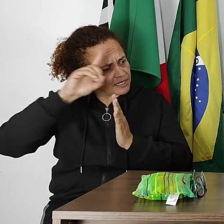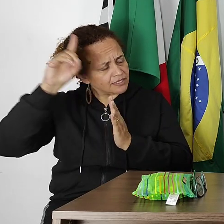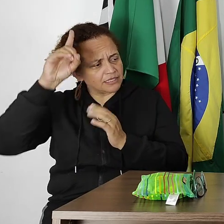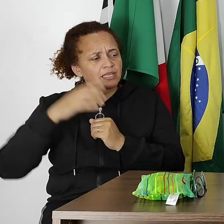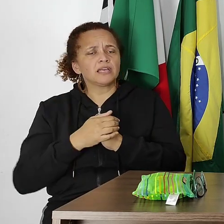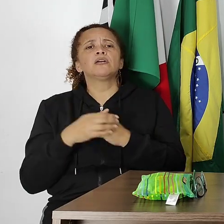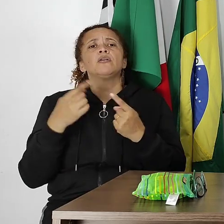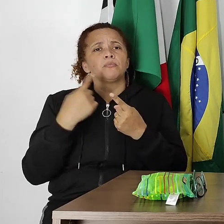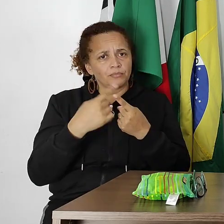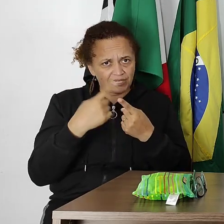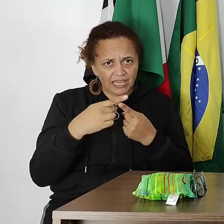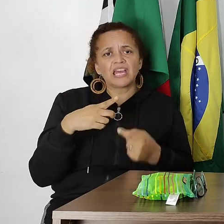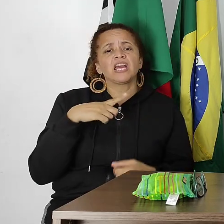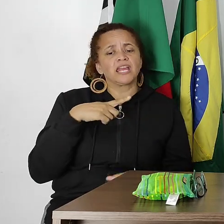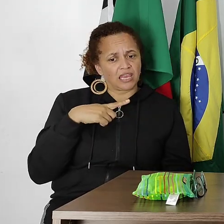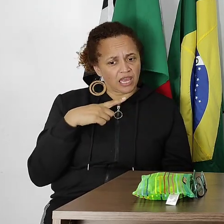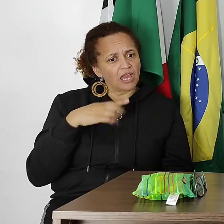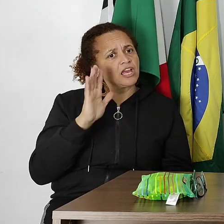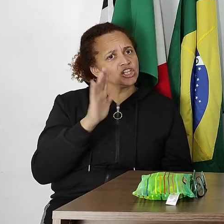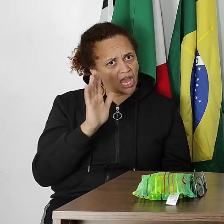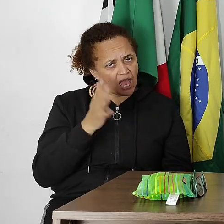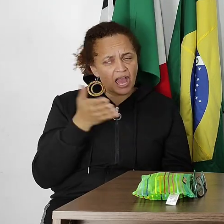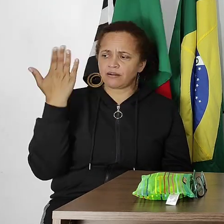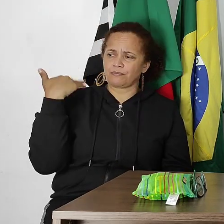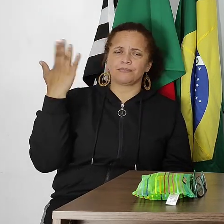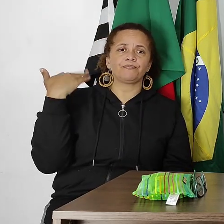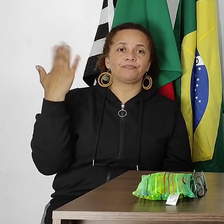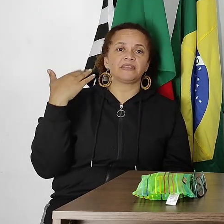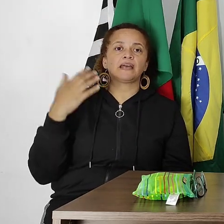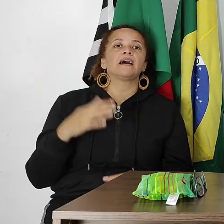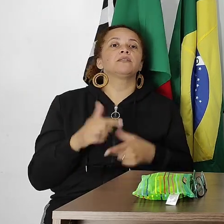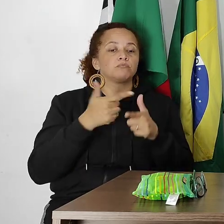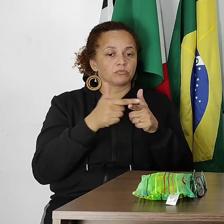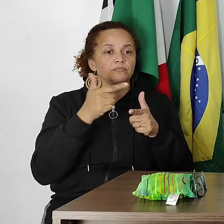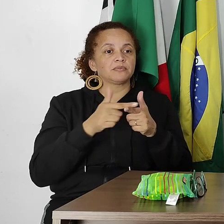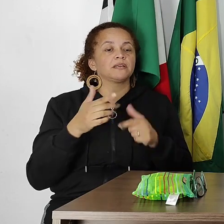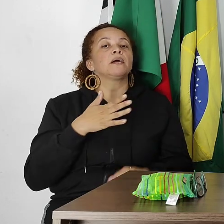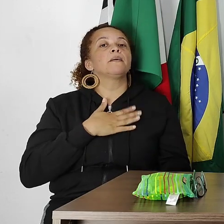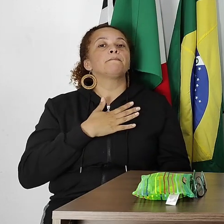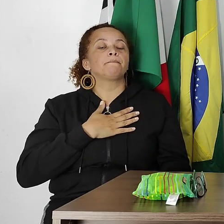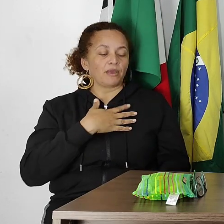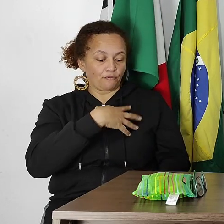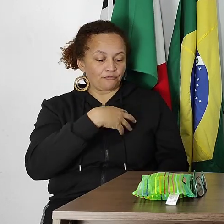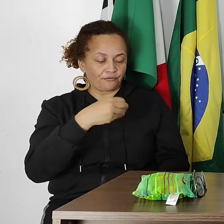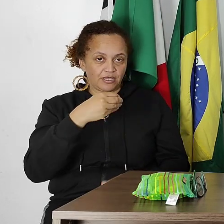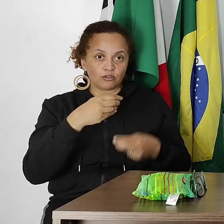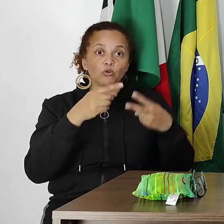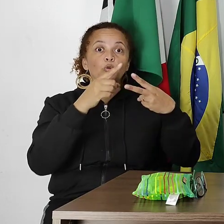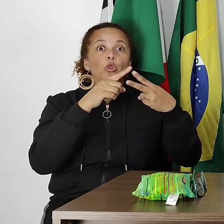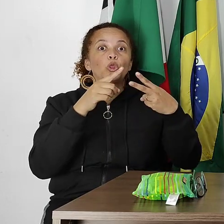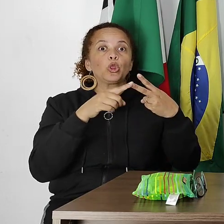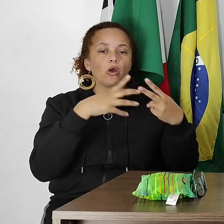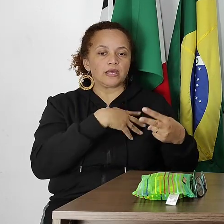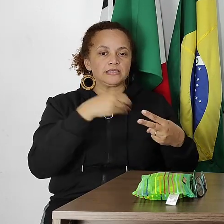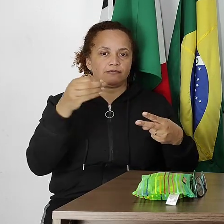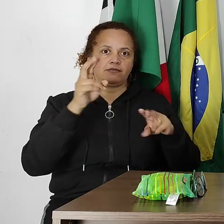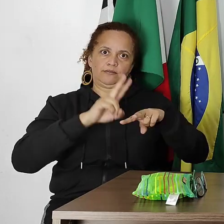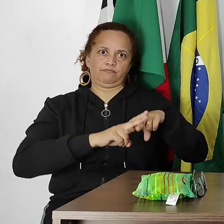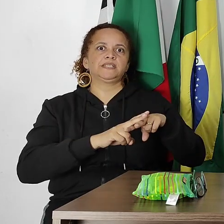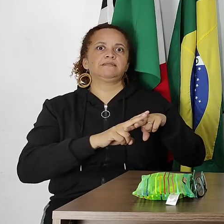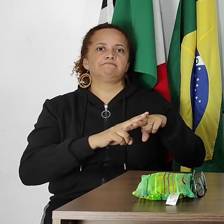já tive esse problema, ela falou, só que eu não tive com um filho, eu tive com 2, A minha sogra